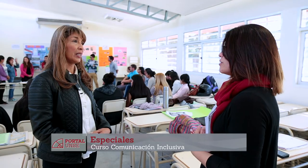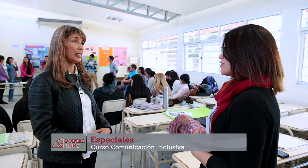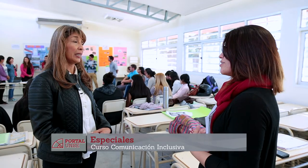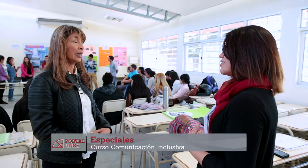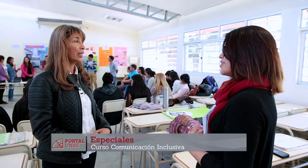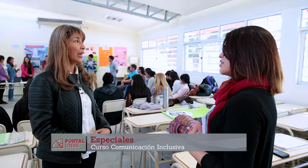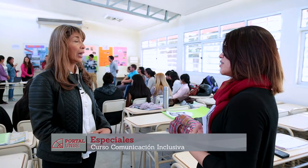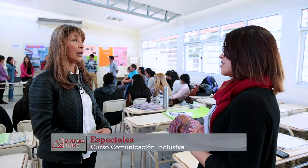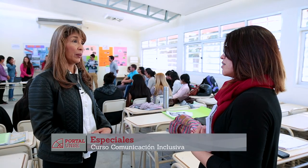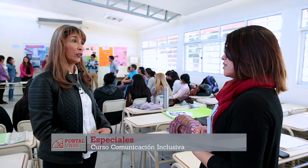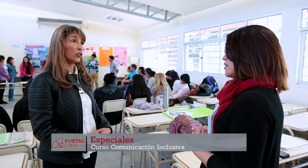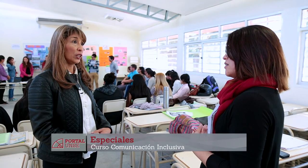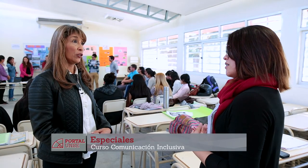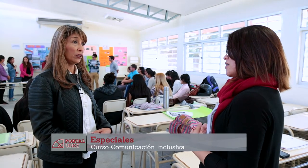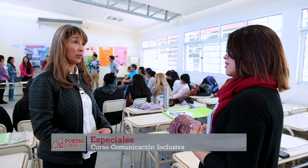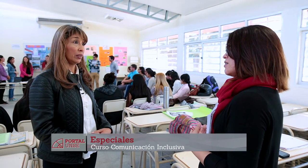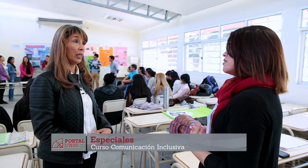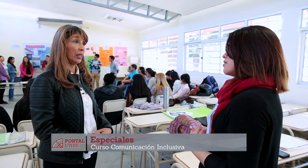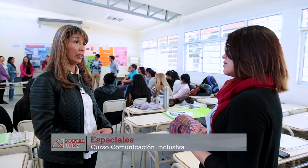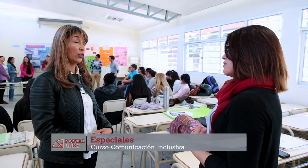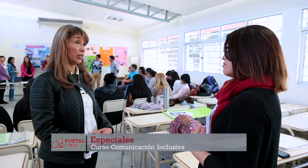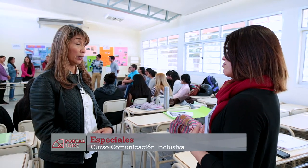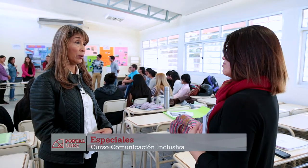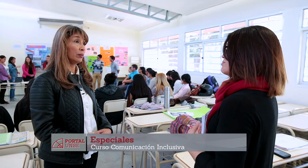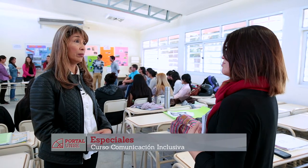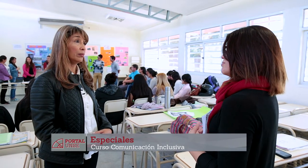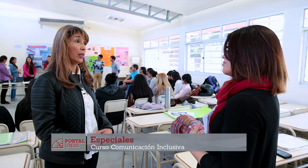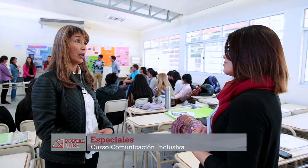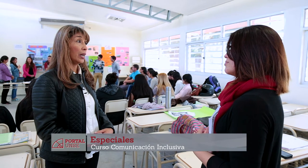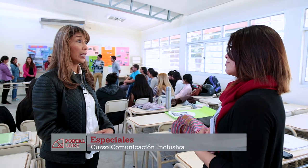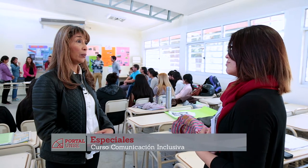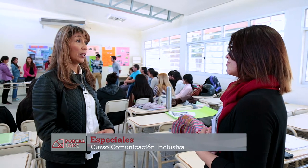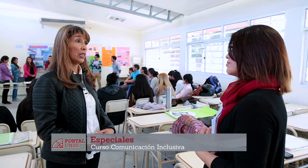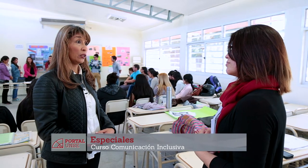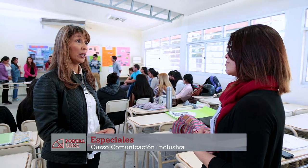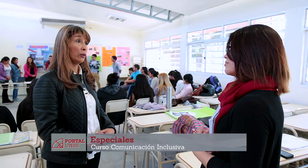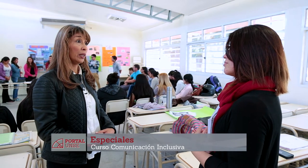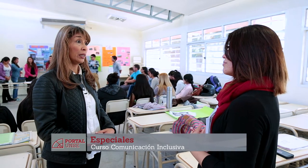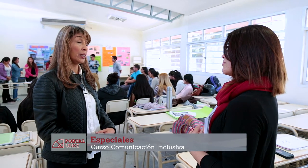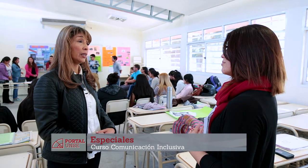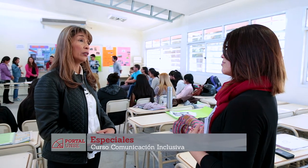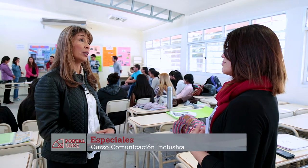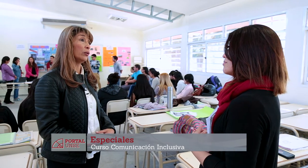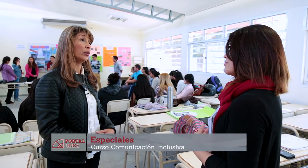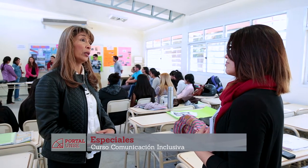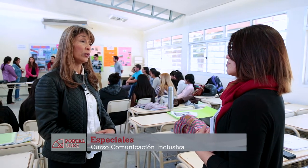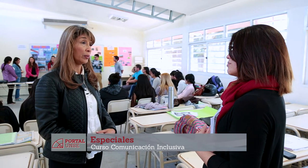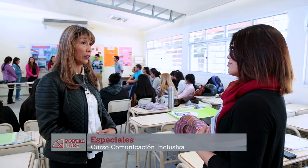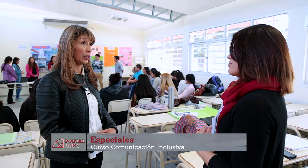así, viendo chicos en el colectivo, y me interesó el lenguaje de señas. Yo hace 4 años y medio que